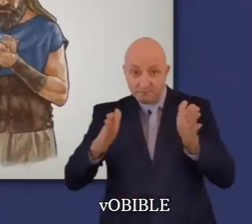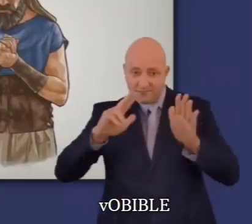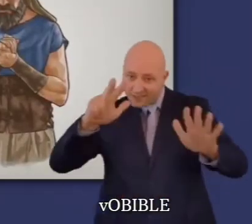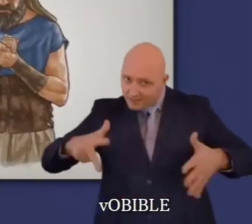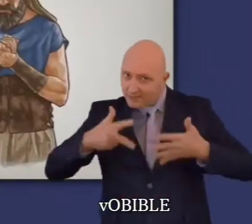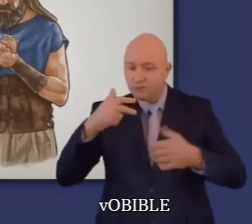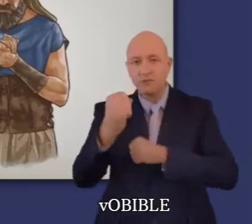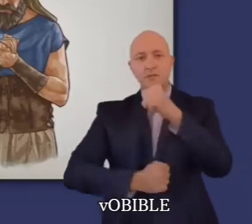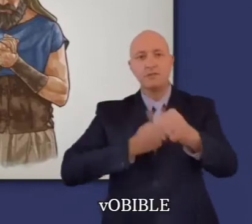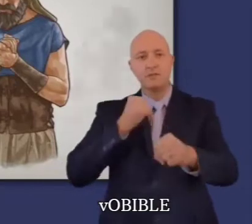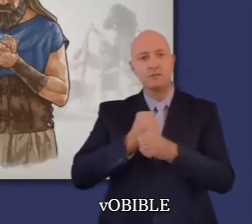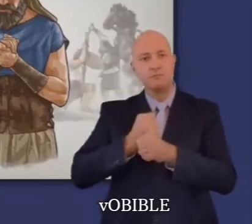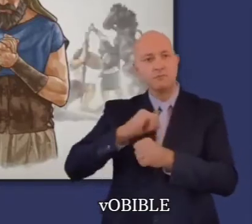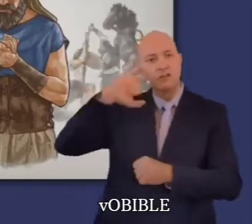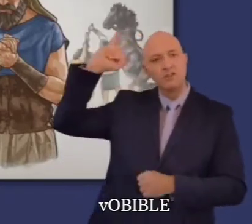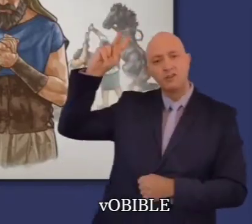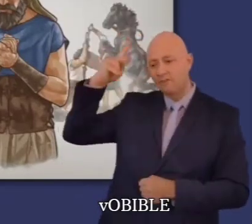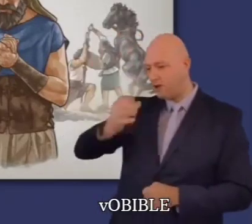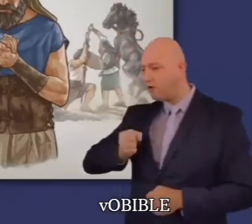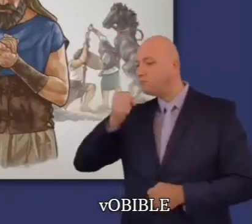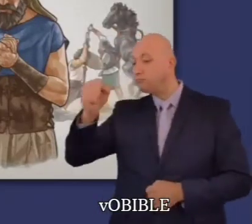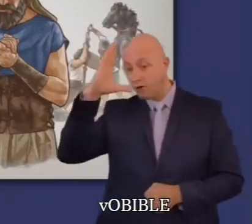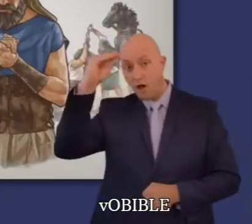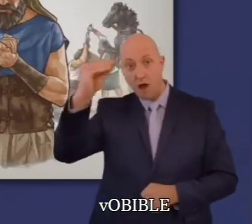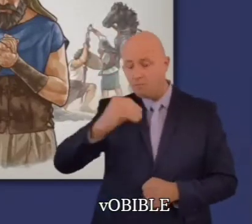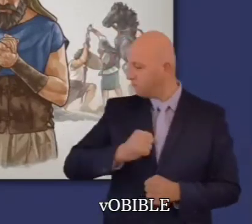est exécuté par une femme nommée Jaël.